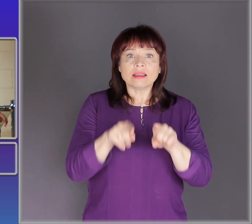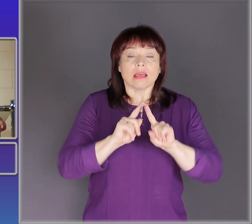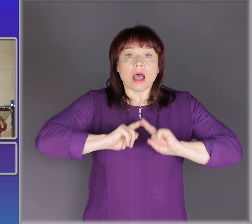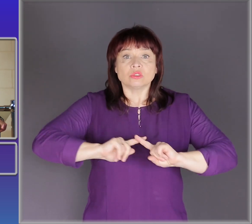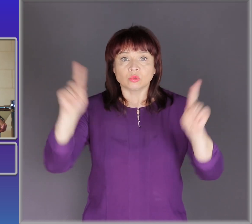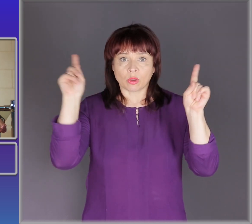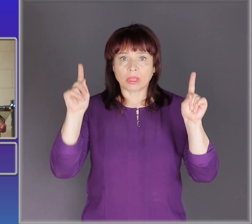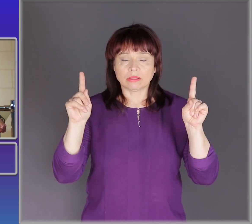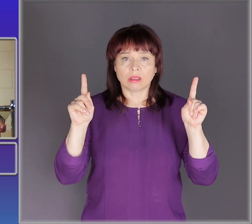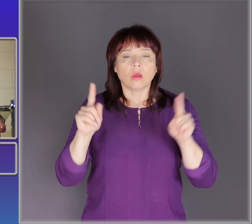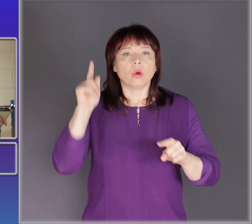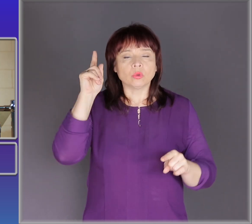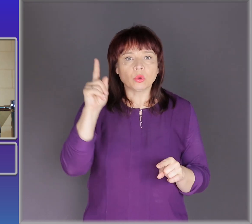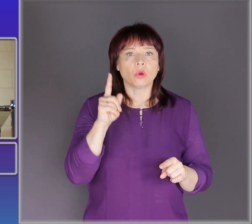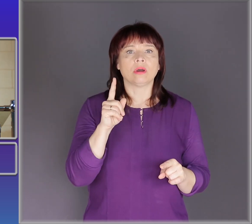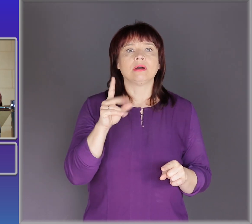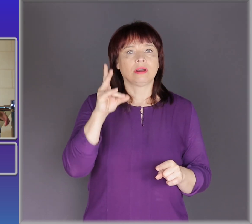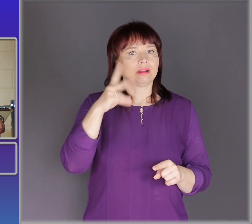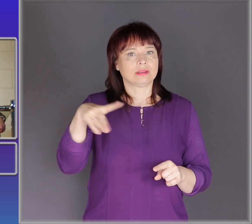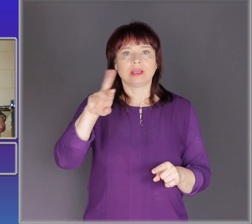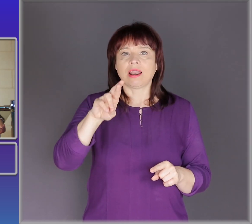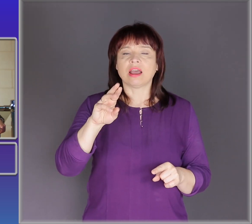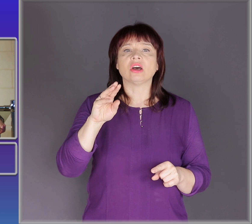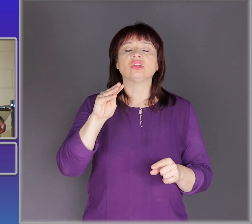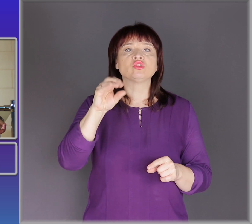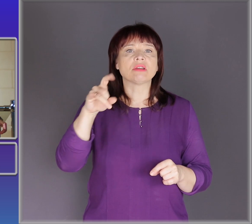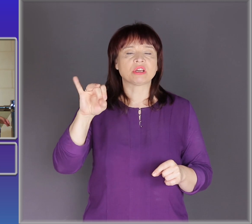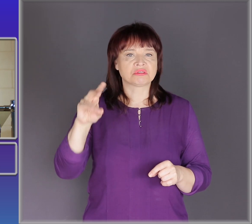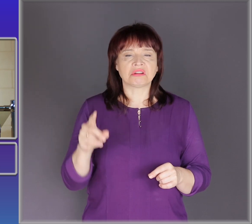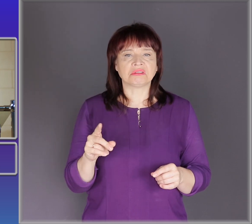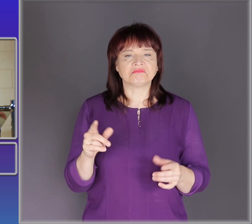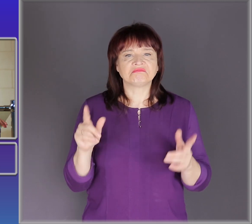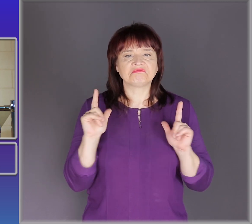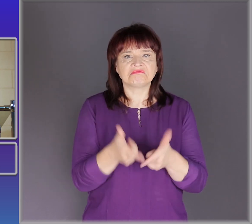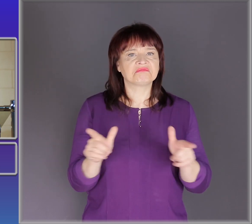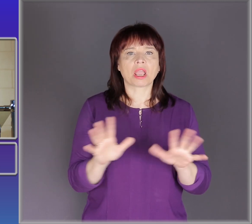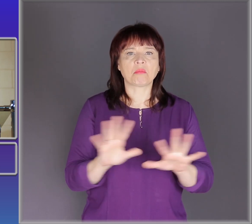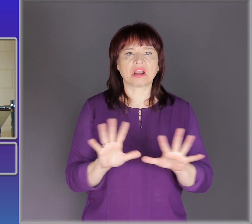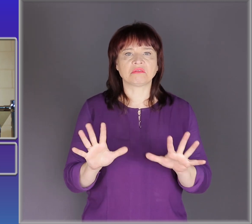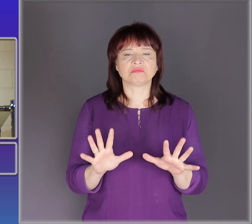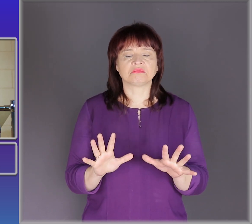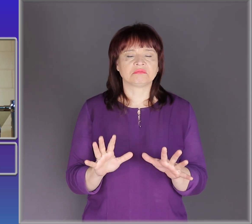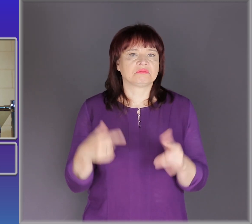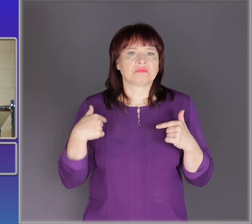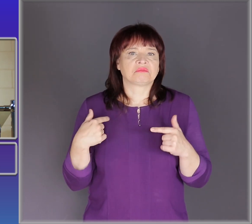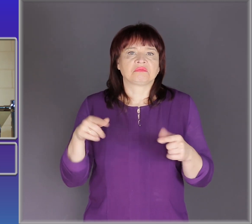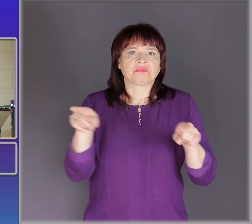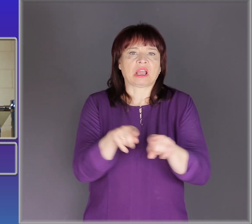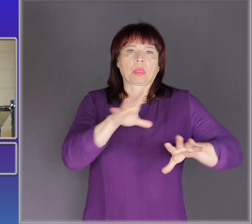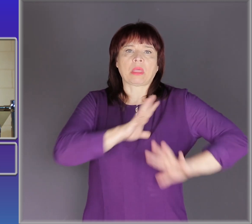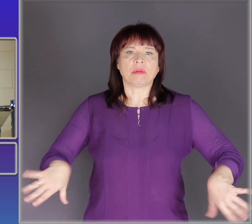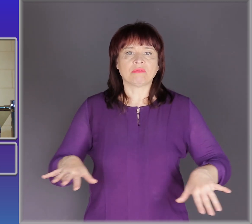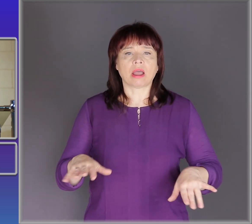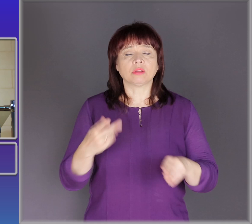является сверхъестественным моментом но для джефферсона было это не приемлемо просто сказал этого быть не может и